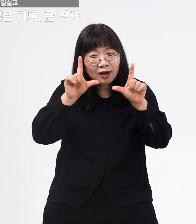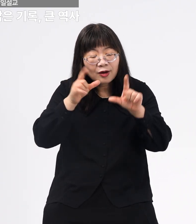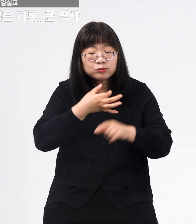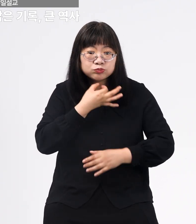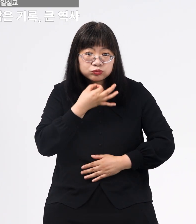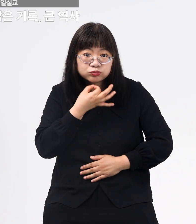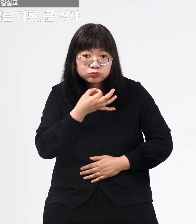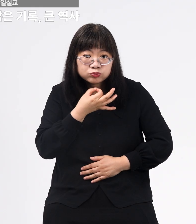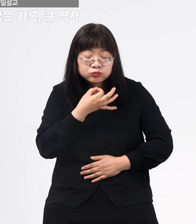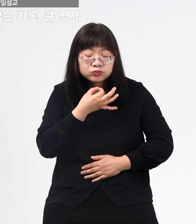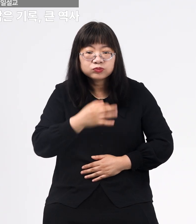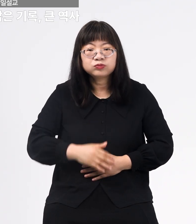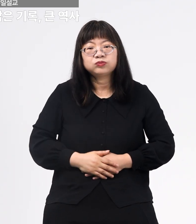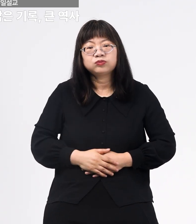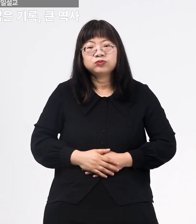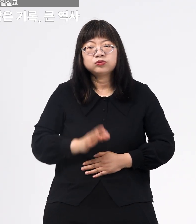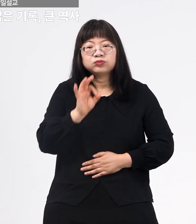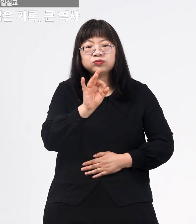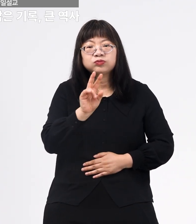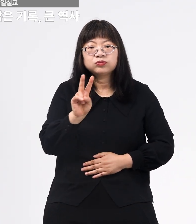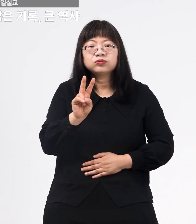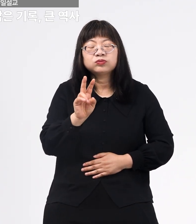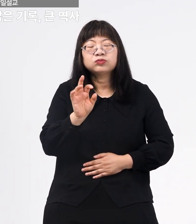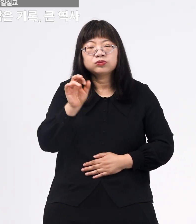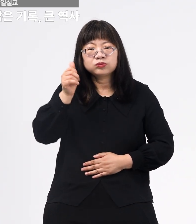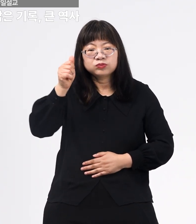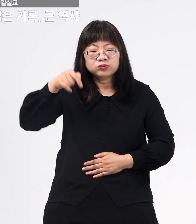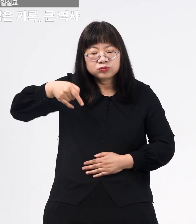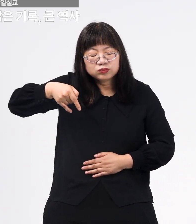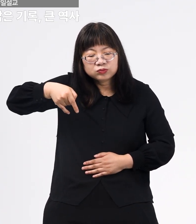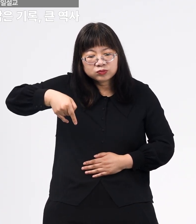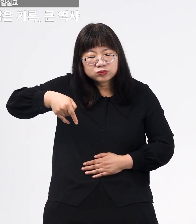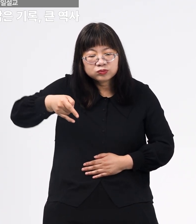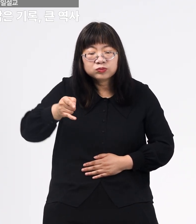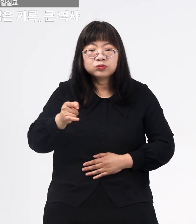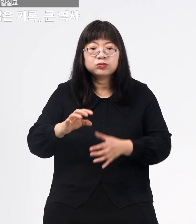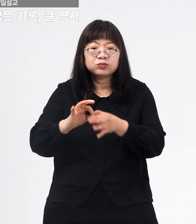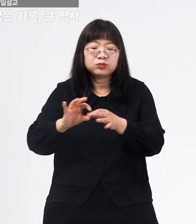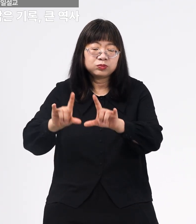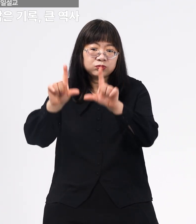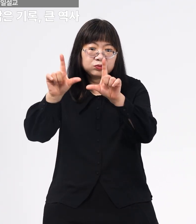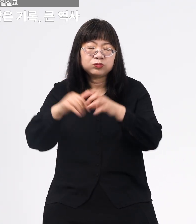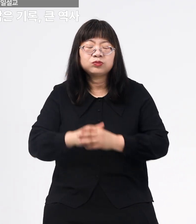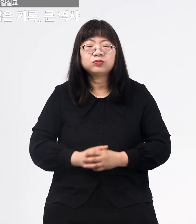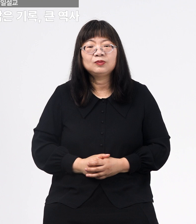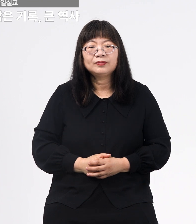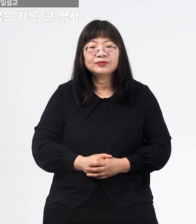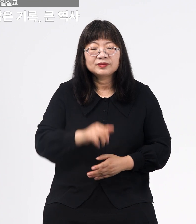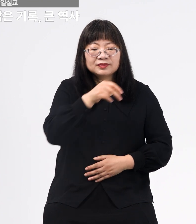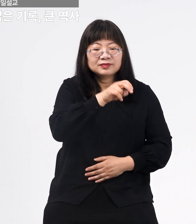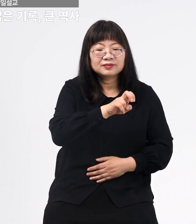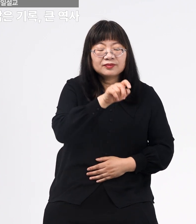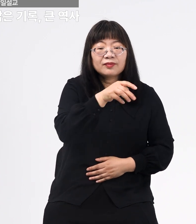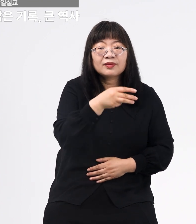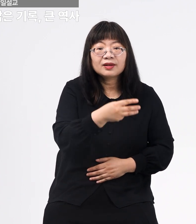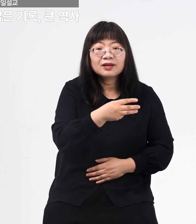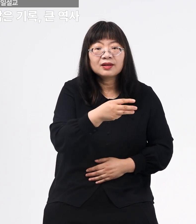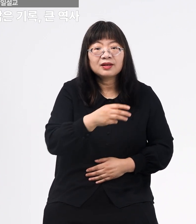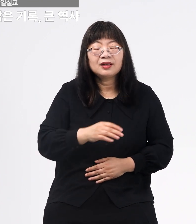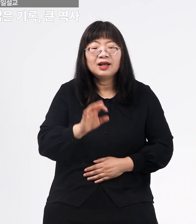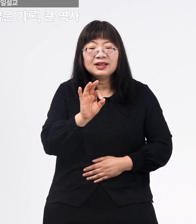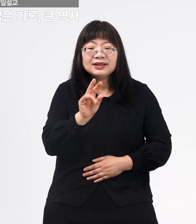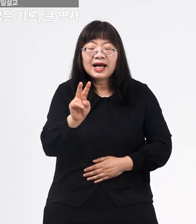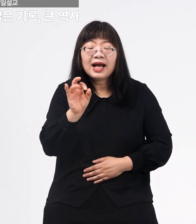수 있는 시대입니까? 야엘의 날에는 이렇게 돼 있어요. 그러니까 삼갈과